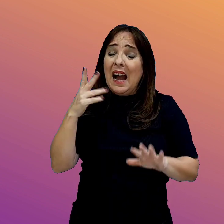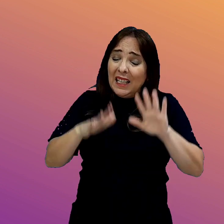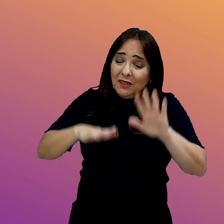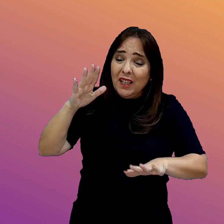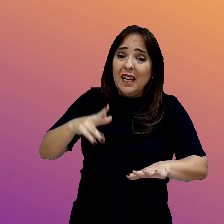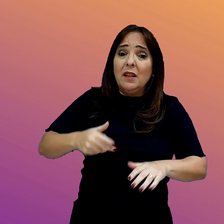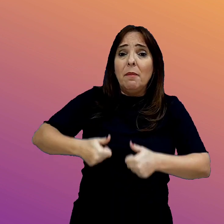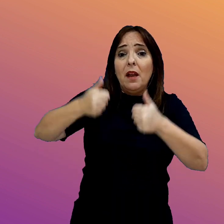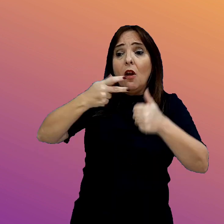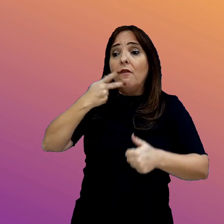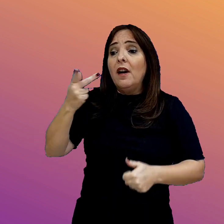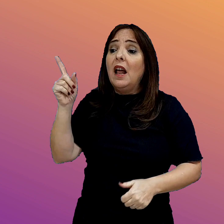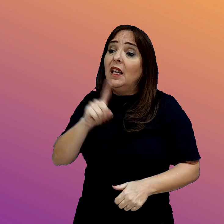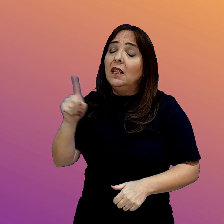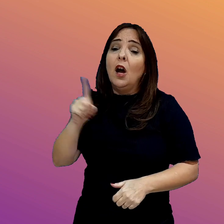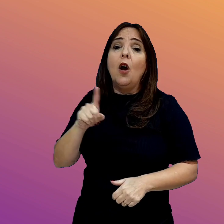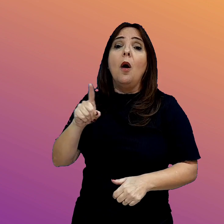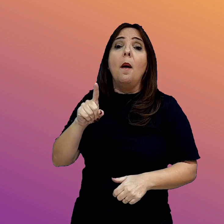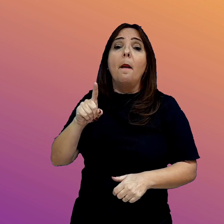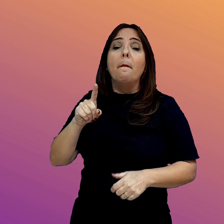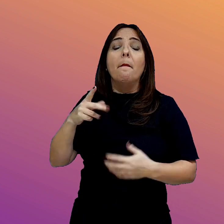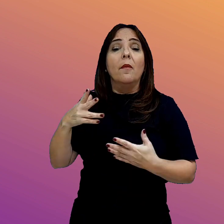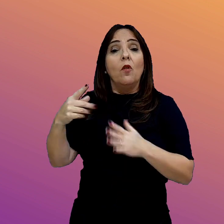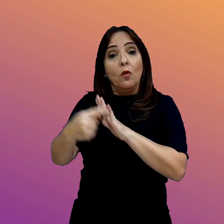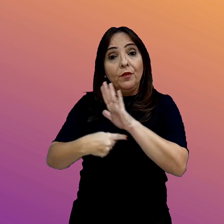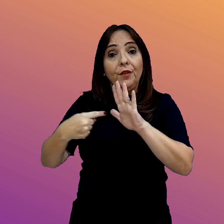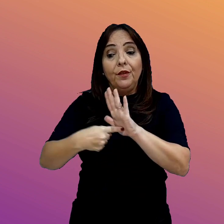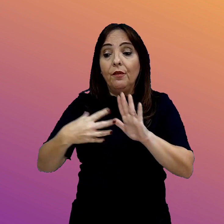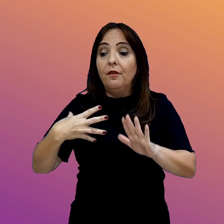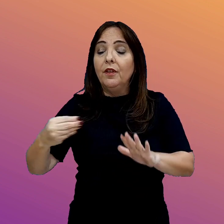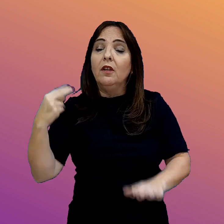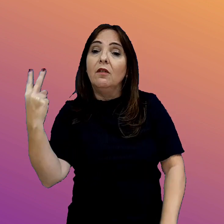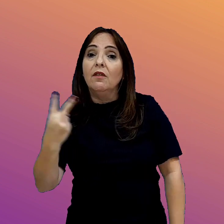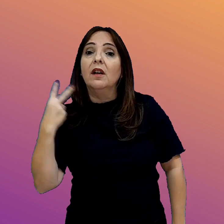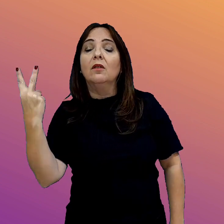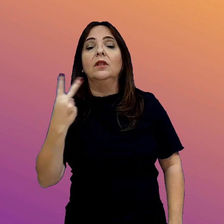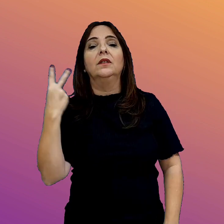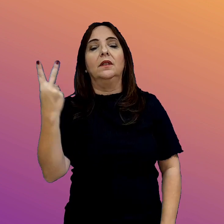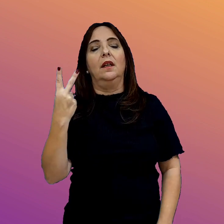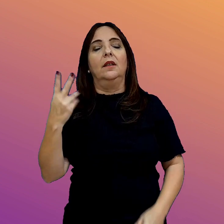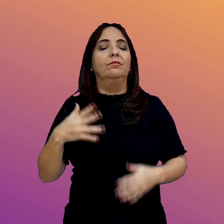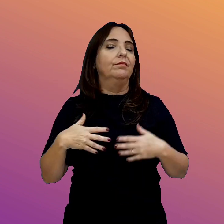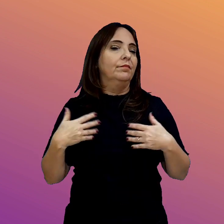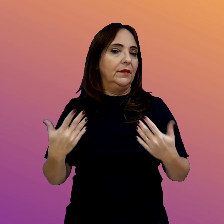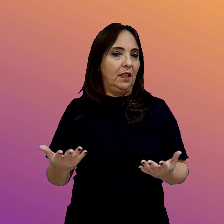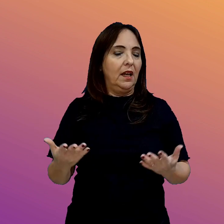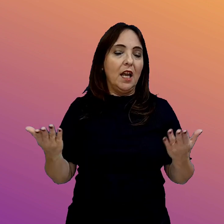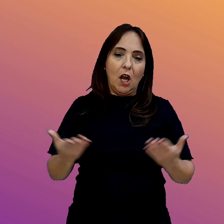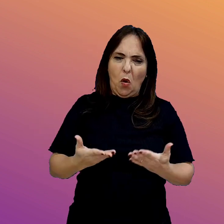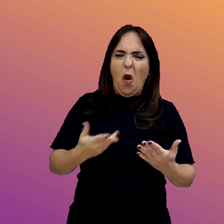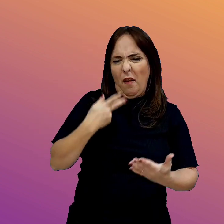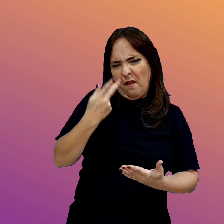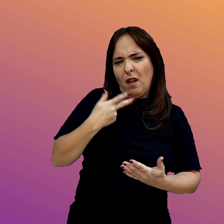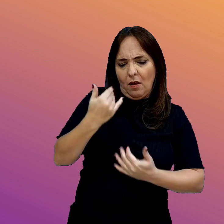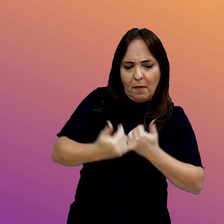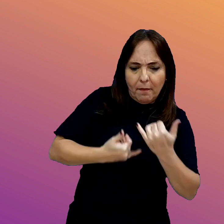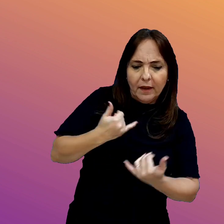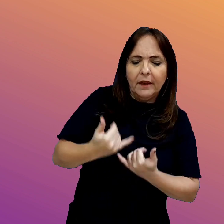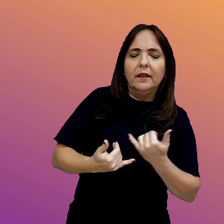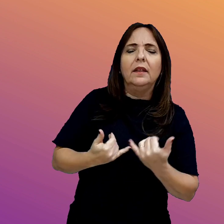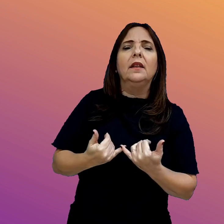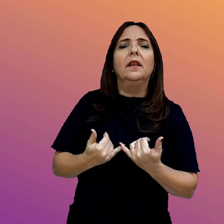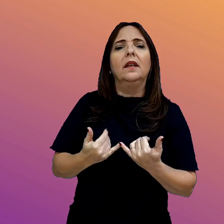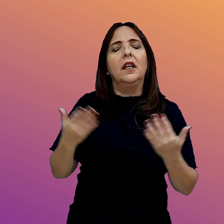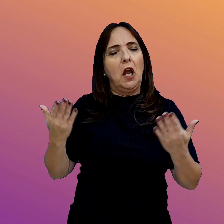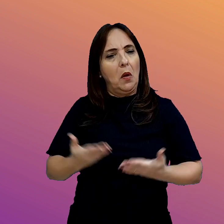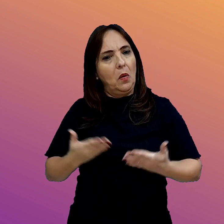o sustento. Isso é fundamental. E fazendo aqui uma brincadeira, a gente trata hoje também